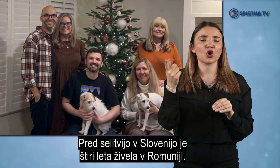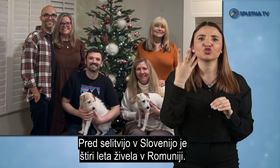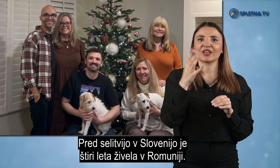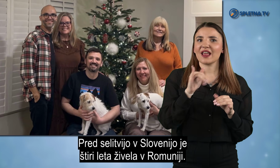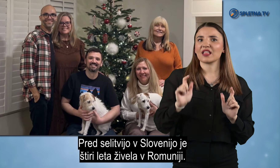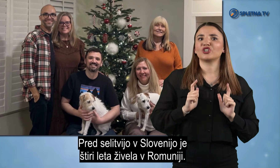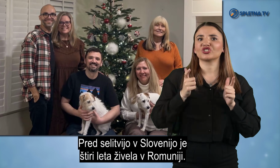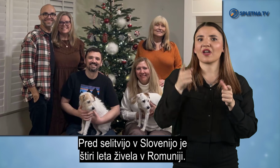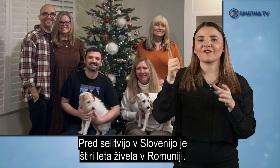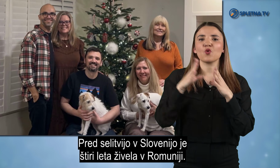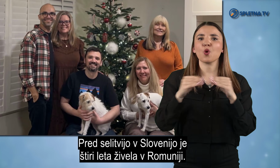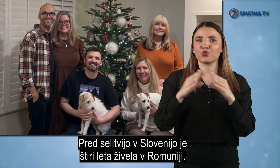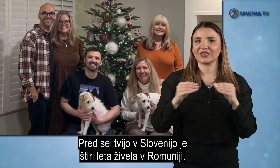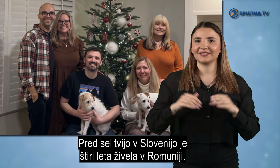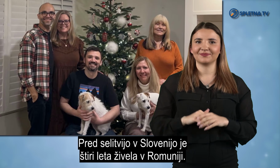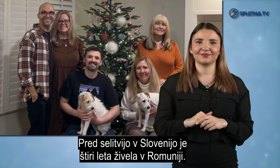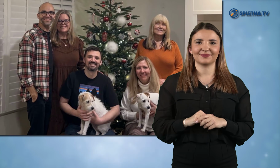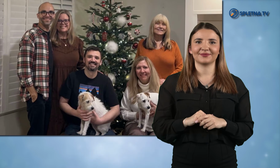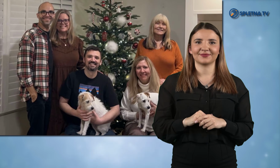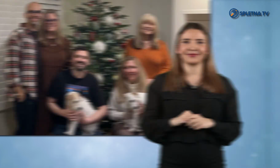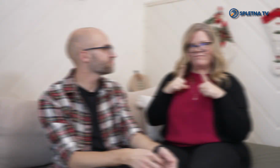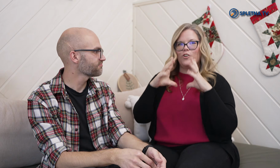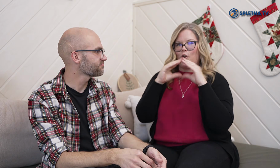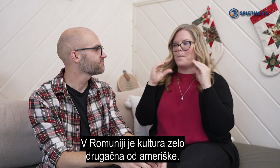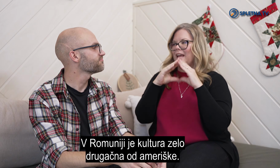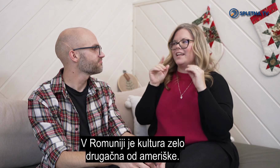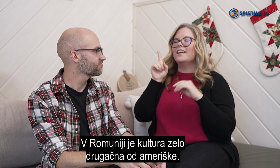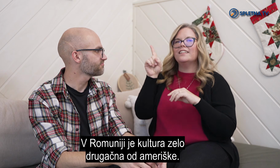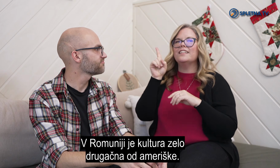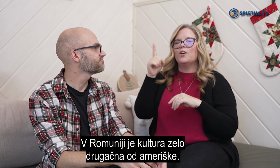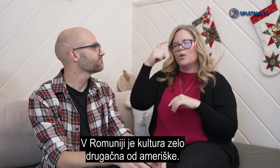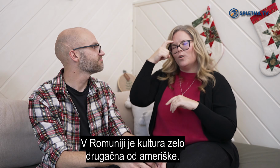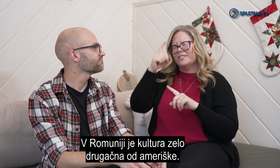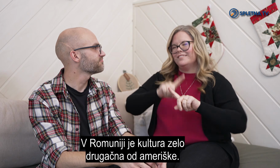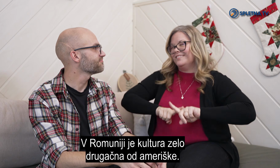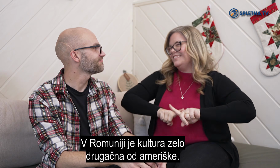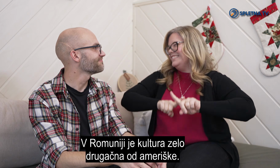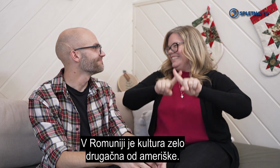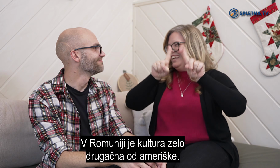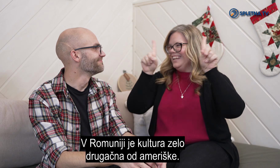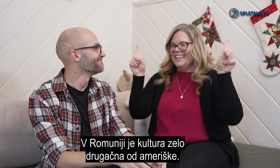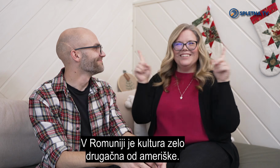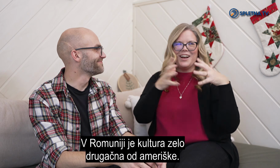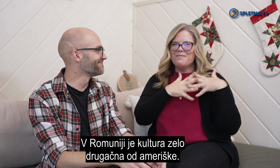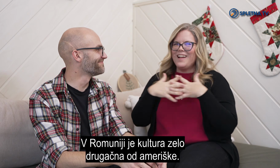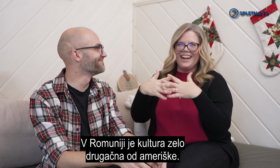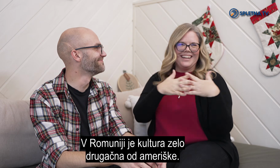4 leta živela v Romuniji. V Romuniji je kultura zelo drugačna od ameriške.